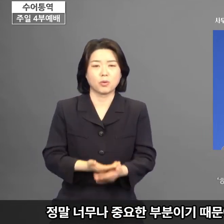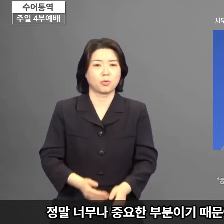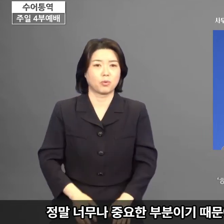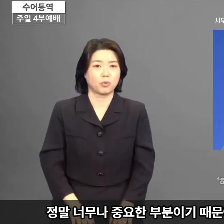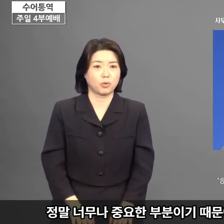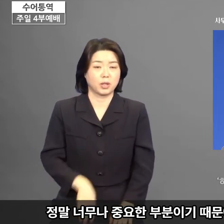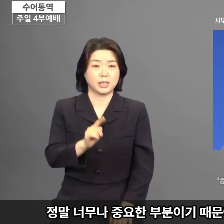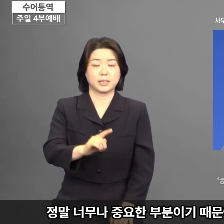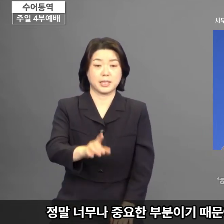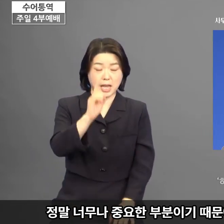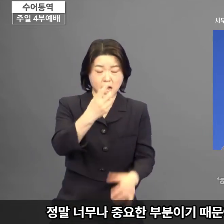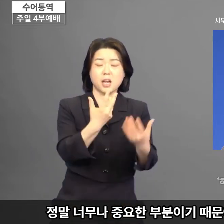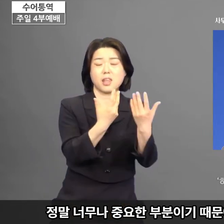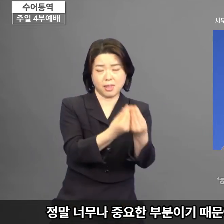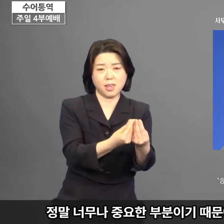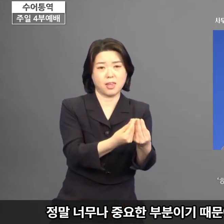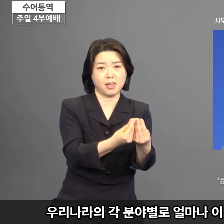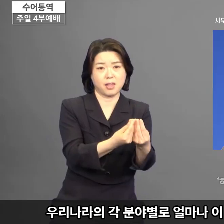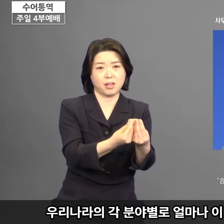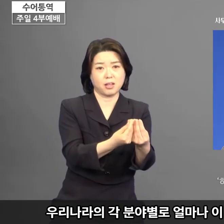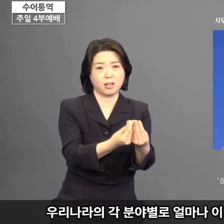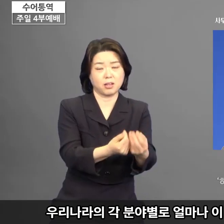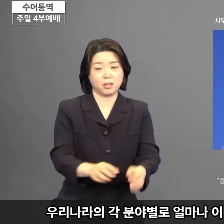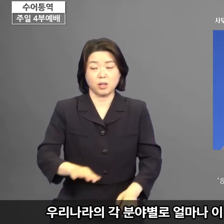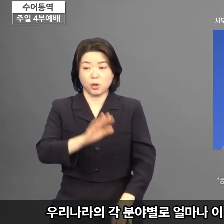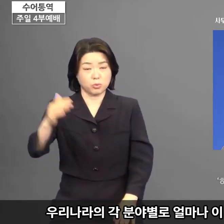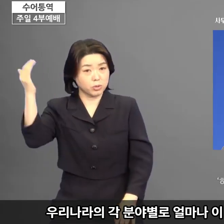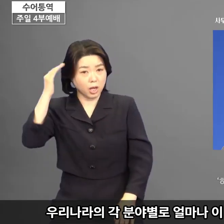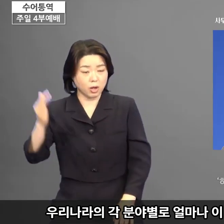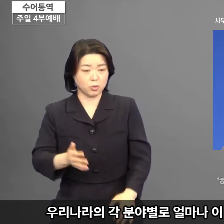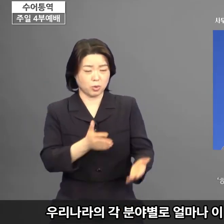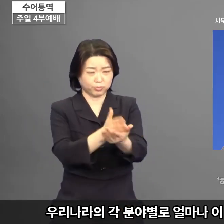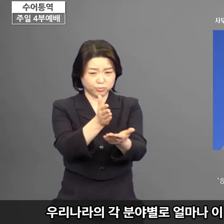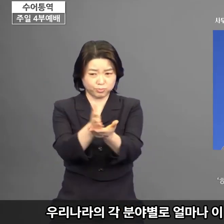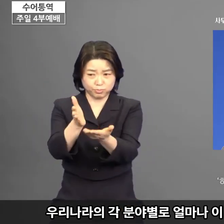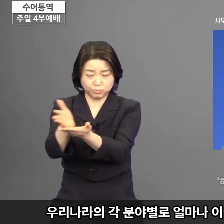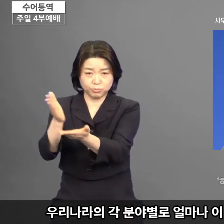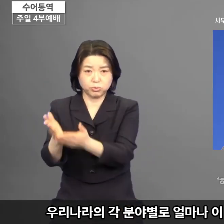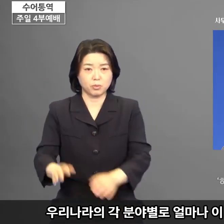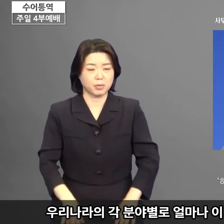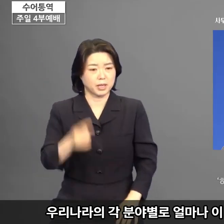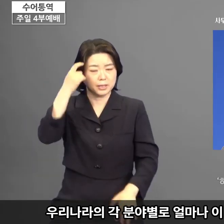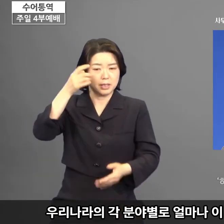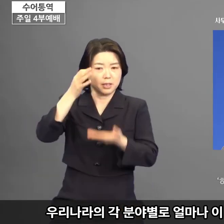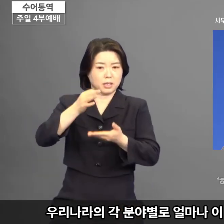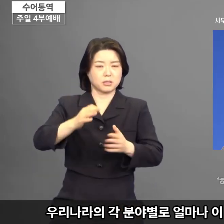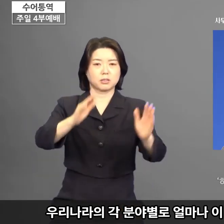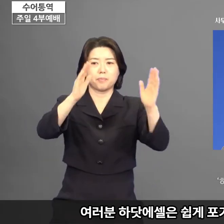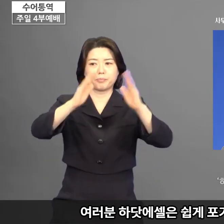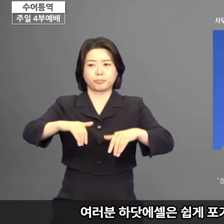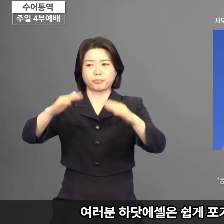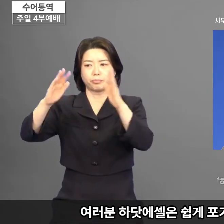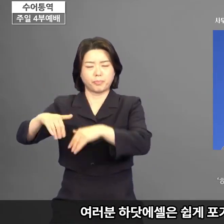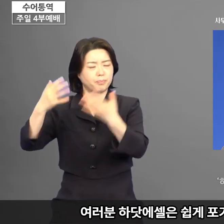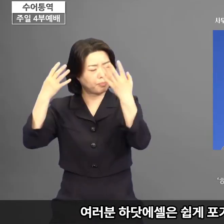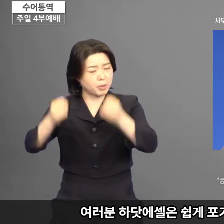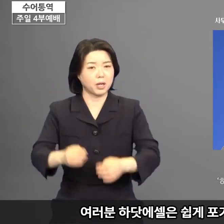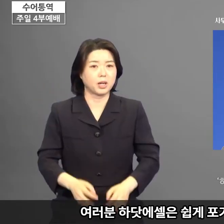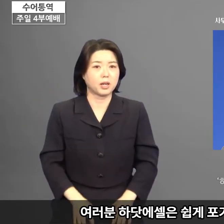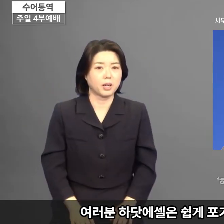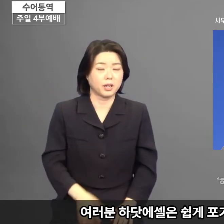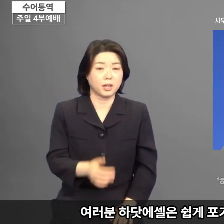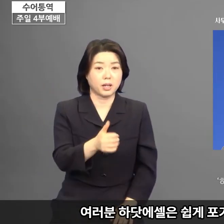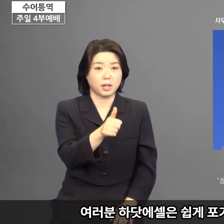이것이 하나의 예이죠. 우리나라의 각 분야별로 얼마나 이 가치관이 무너져 있는지 몰라요. 여러분,